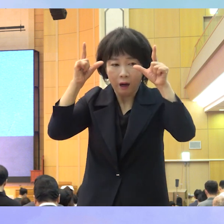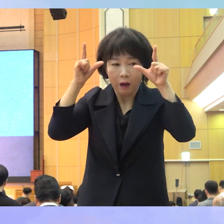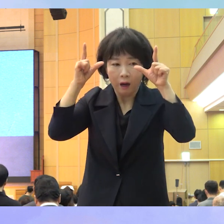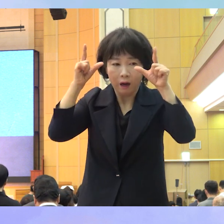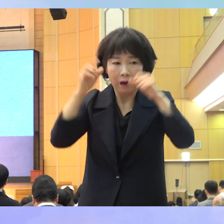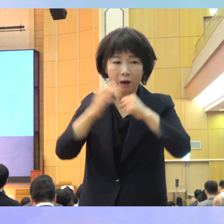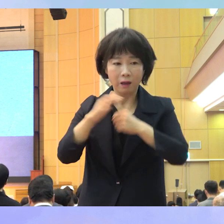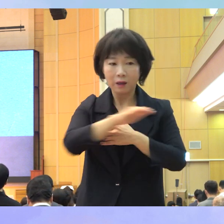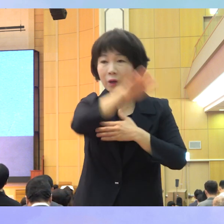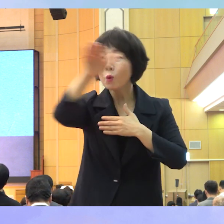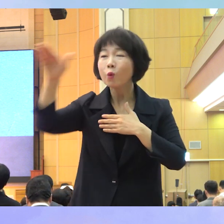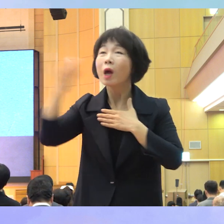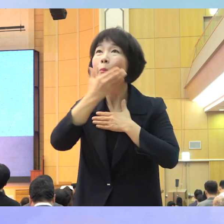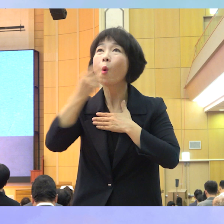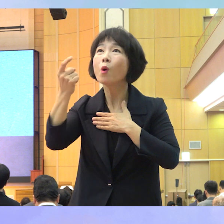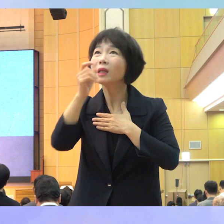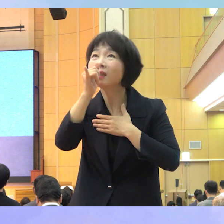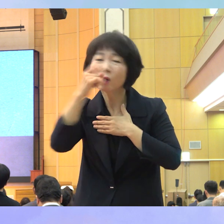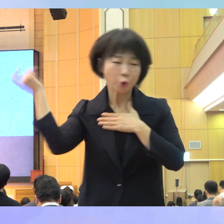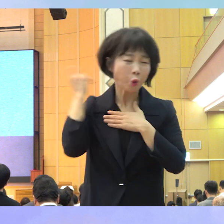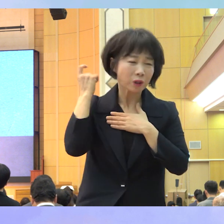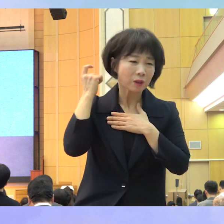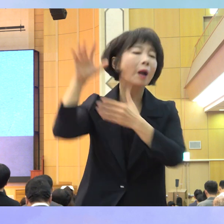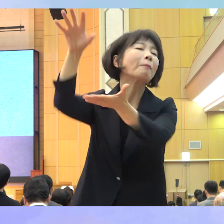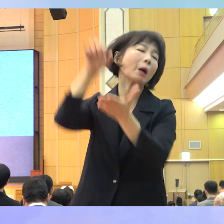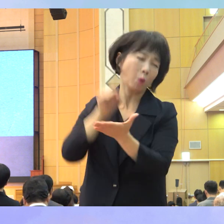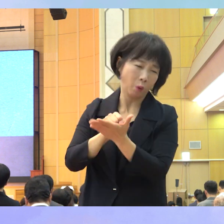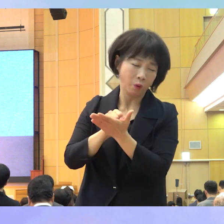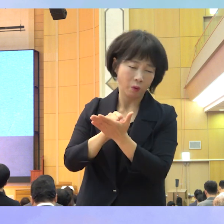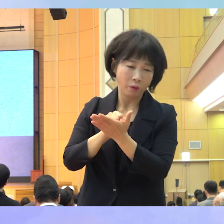그것이 정말 우리에게 복된 소식이고